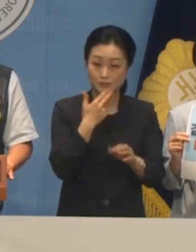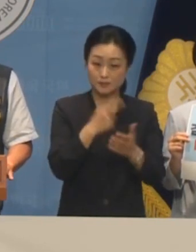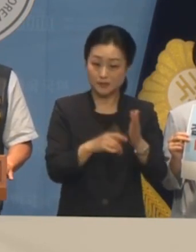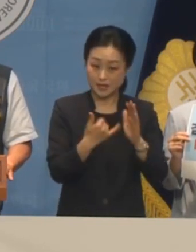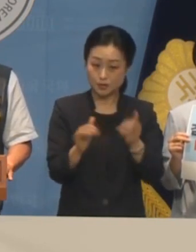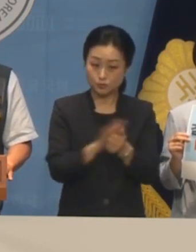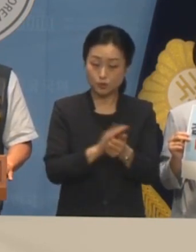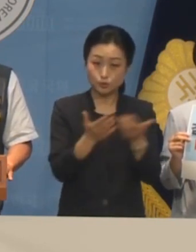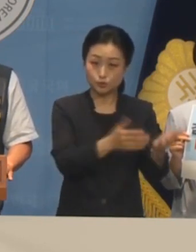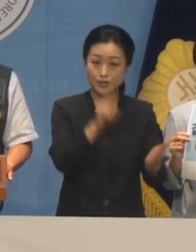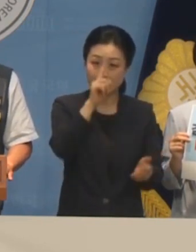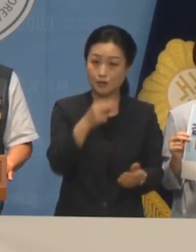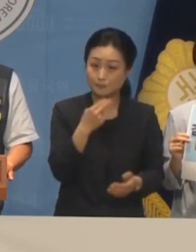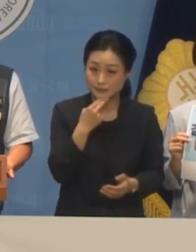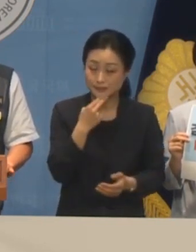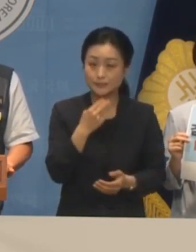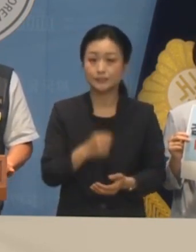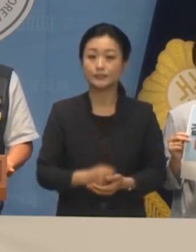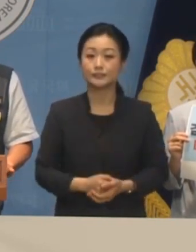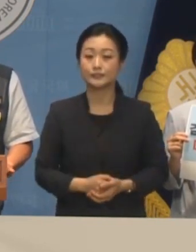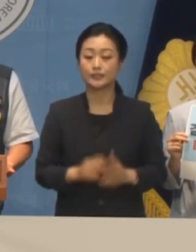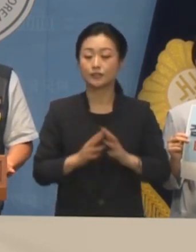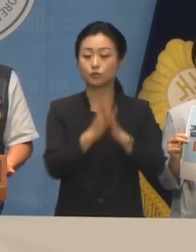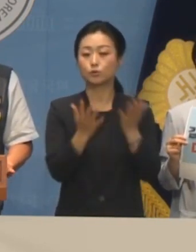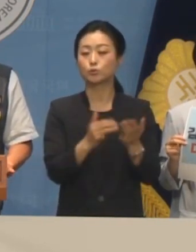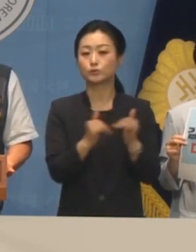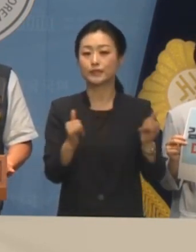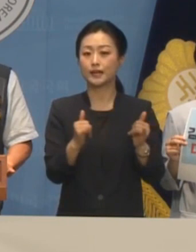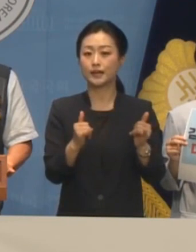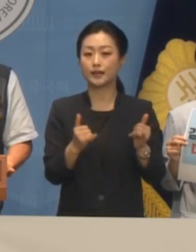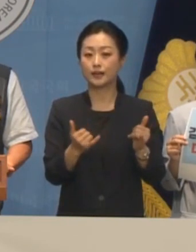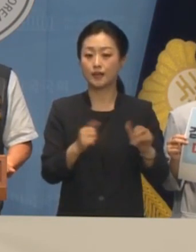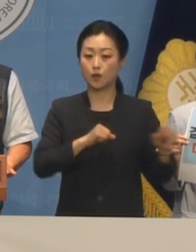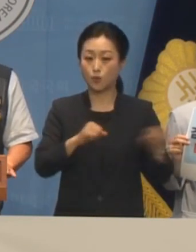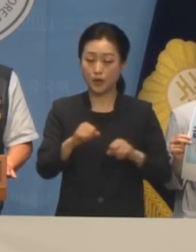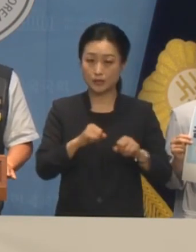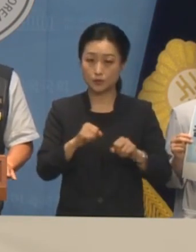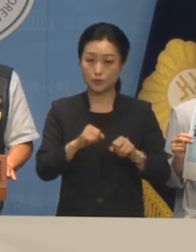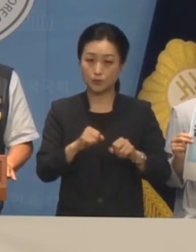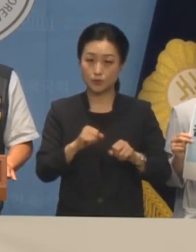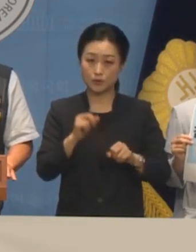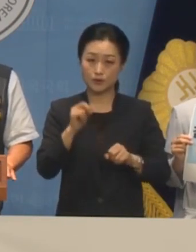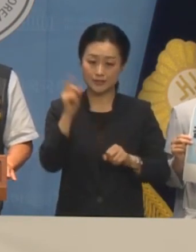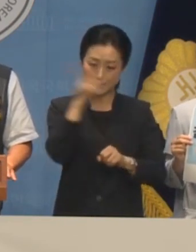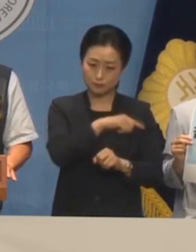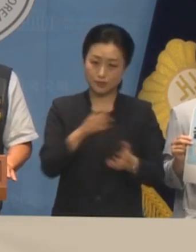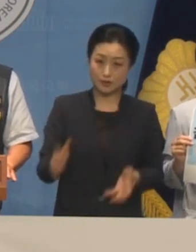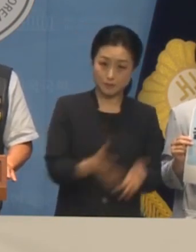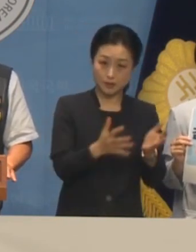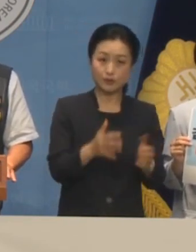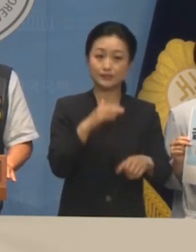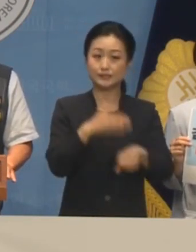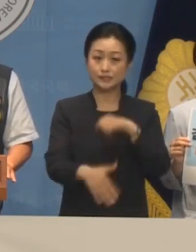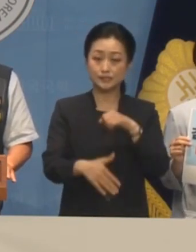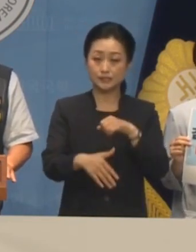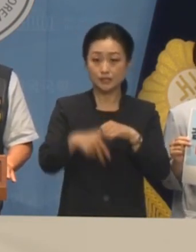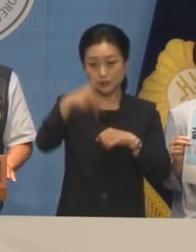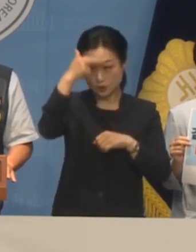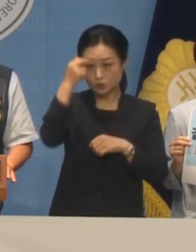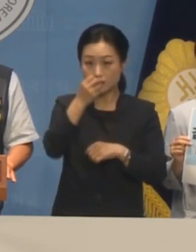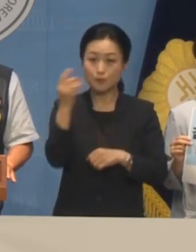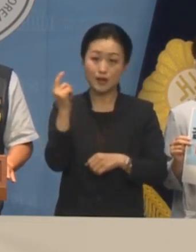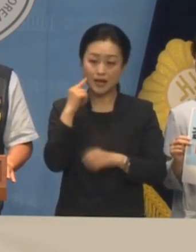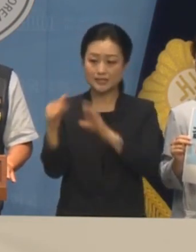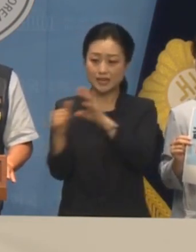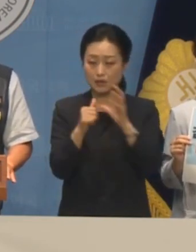개제했다 상황에서 건설노동자들의 노조 활동을 매도하고 공인으로서 조선일보의 허위보도를